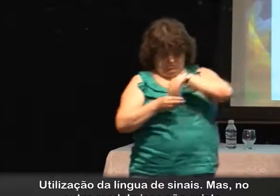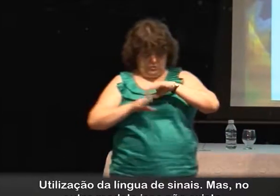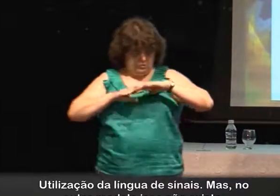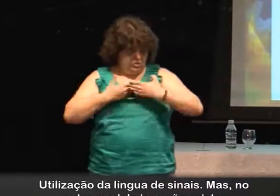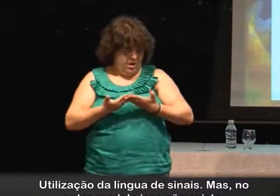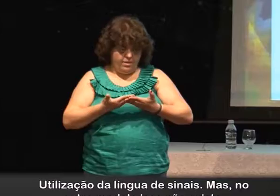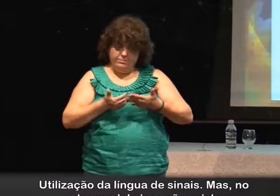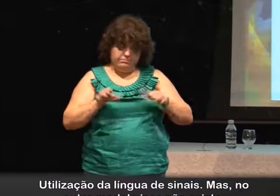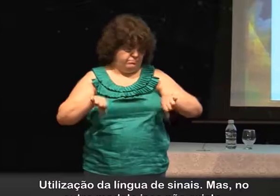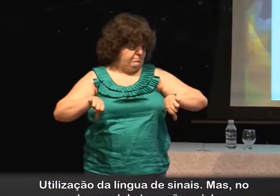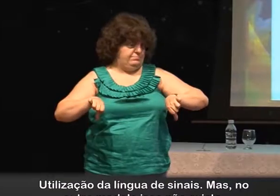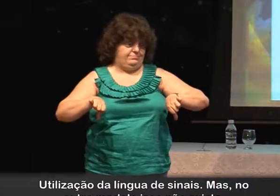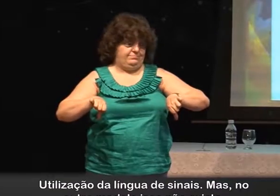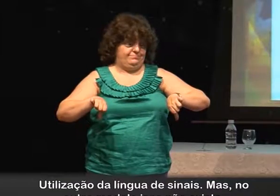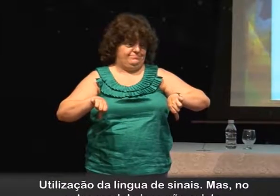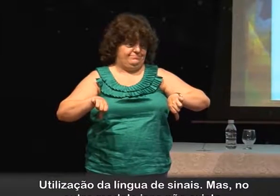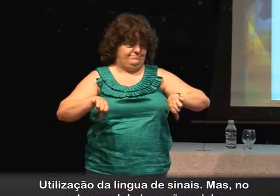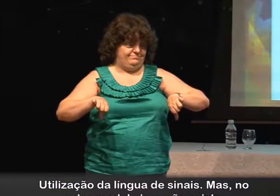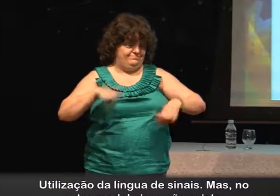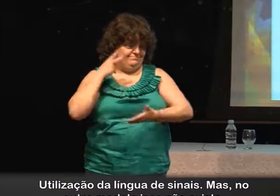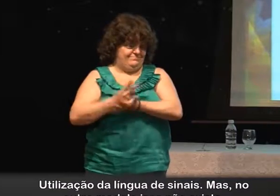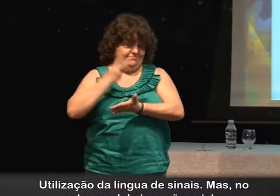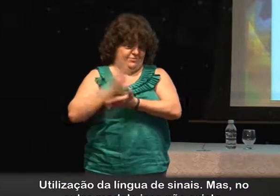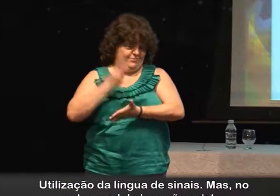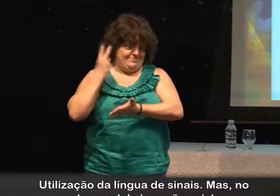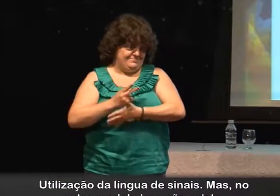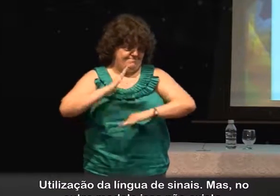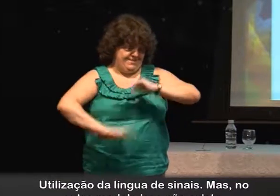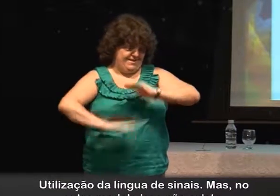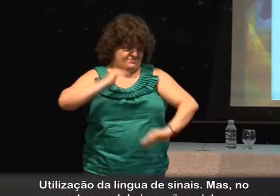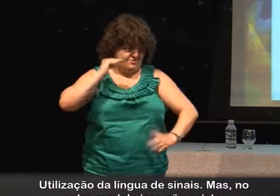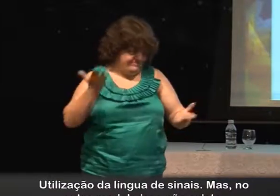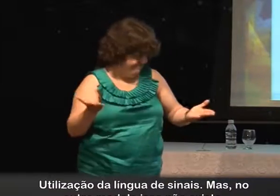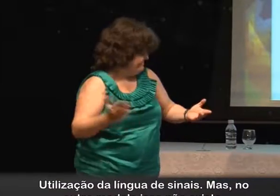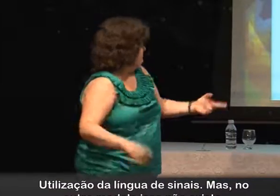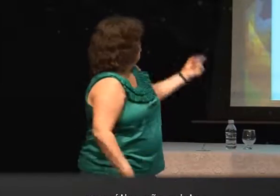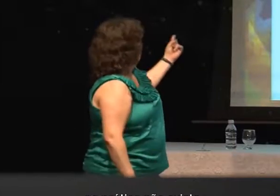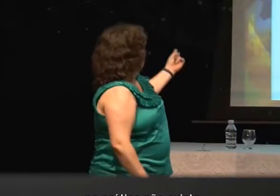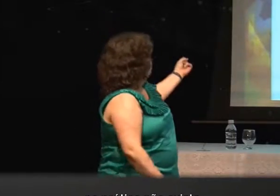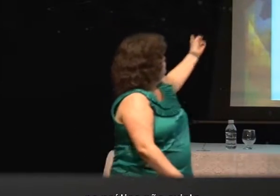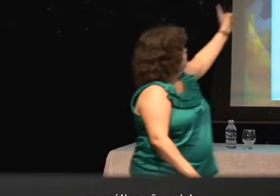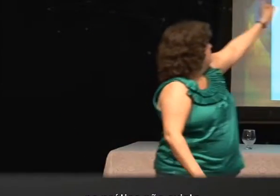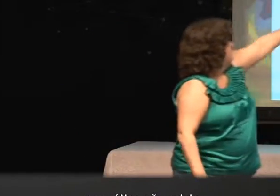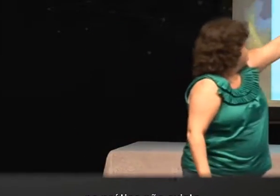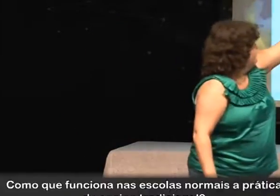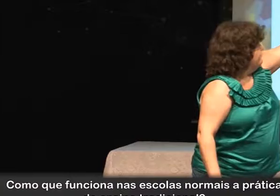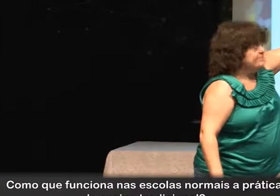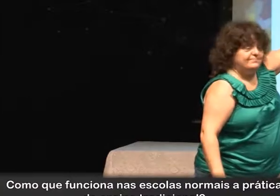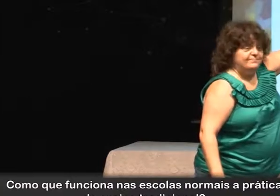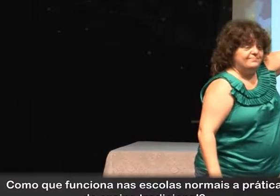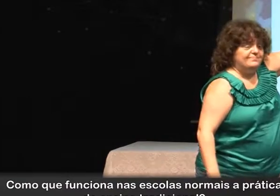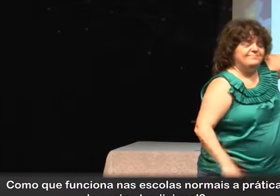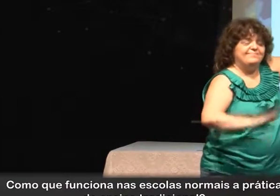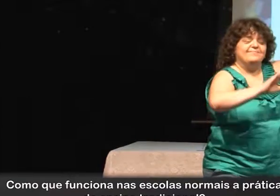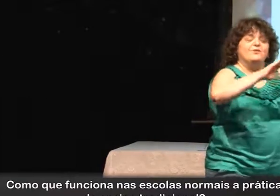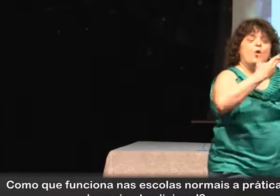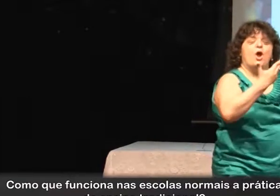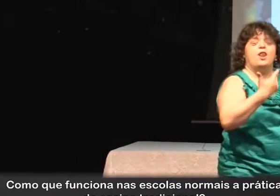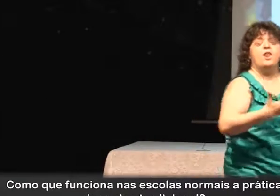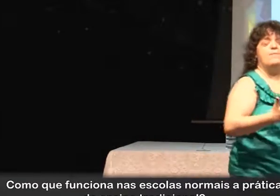utilização da língua de sinais, mas no outro modelo isso não existe, na prática não existe. Podemos dizer que na prática em ensino tradicional,